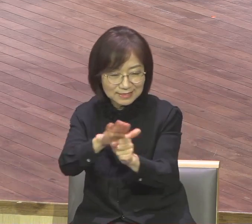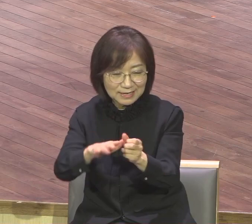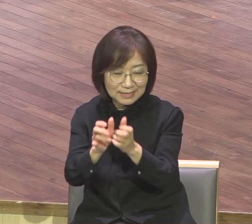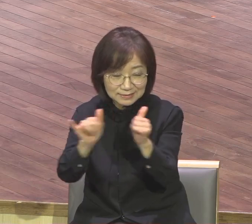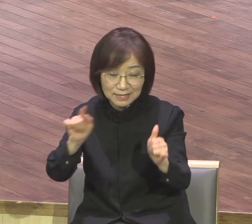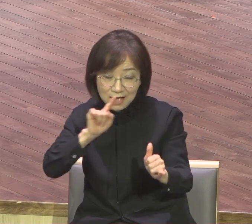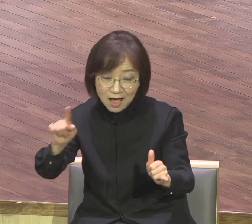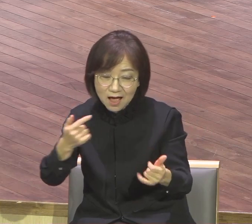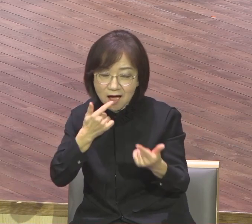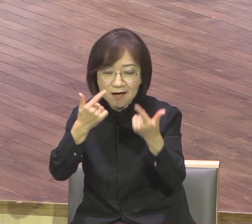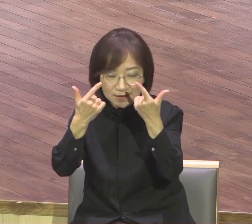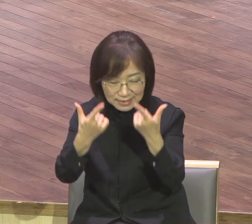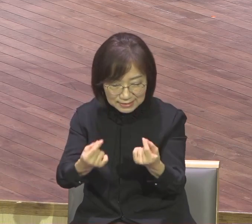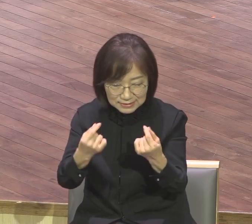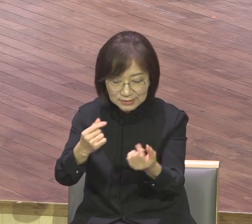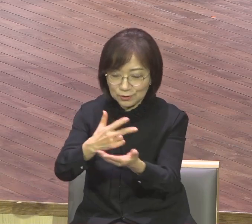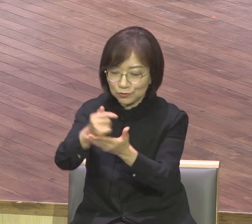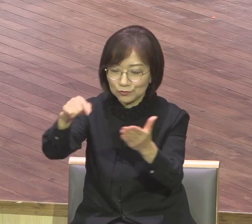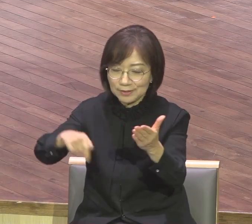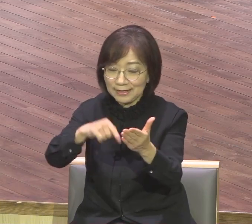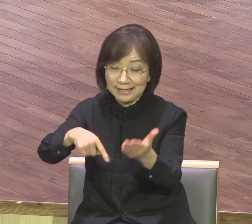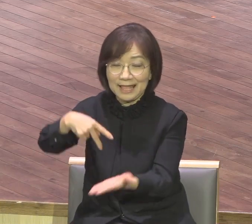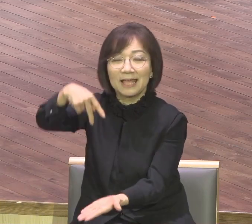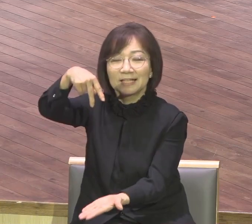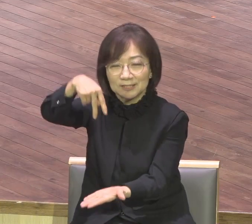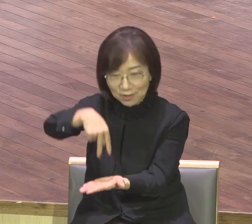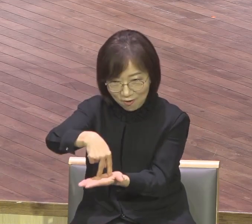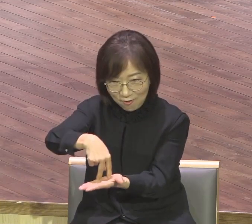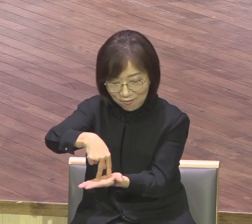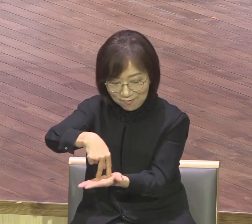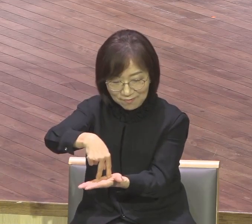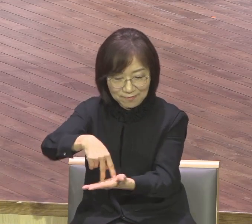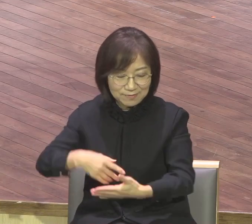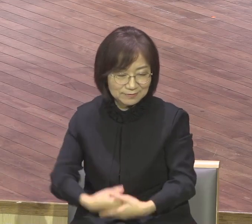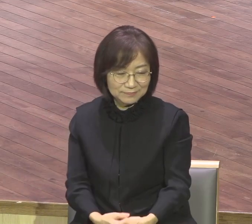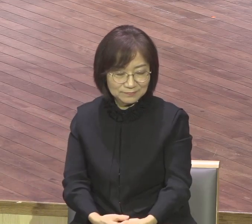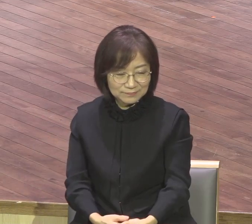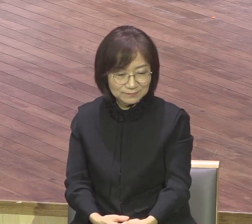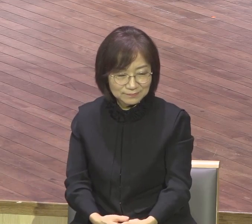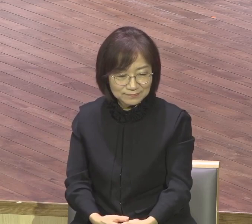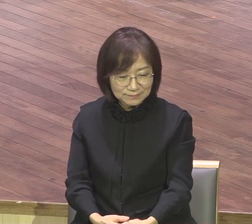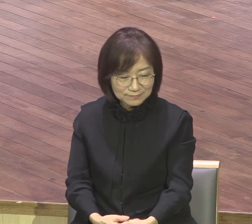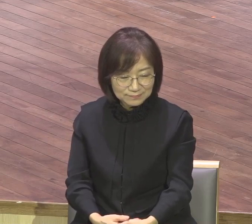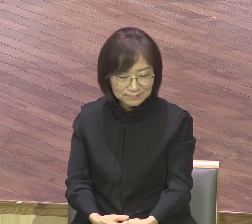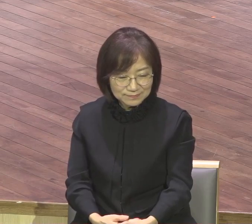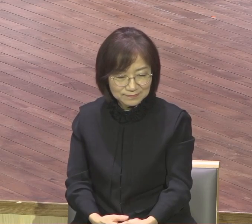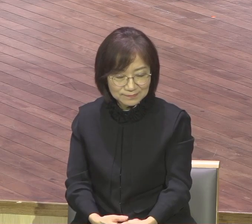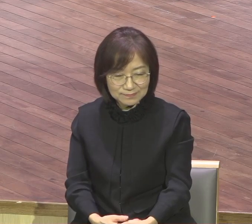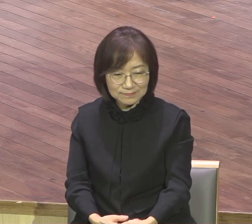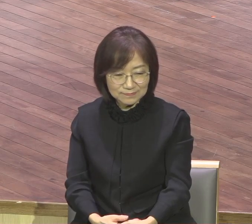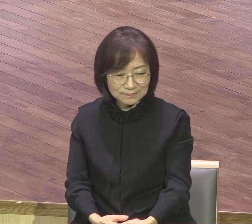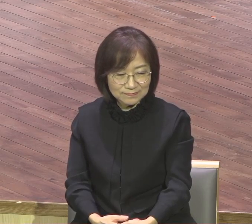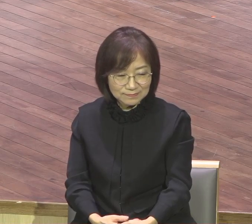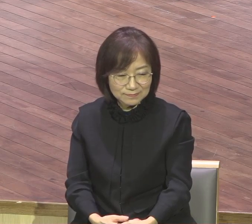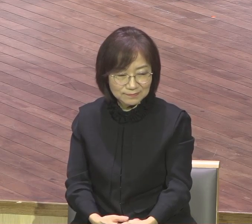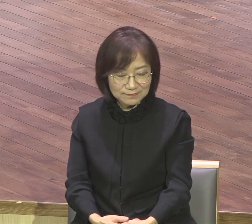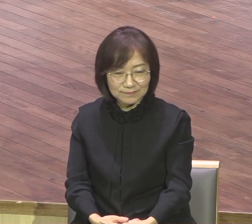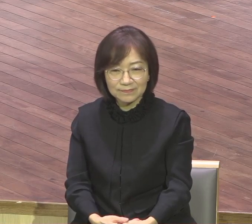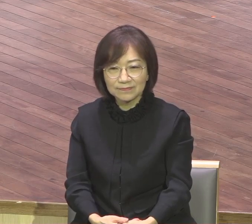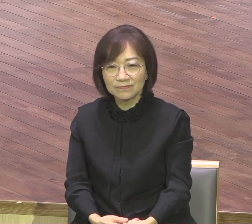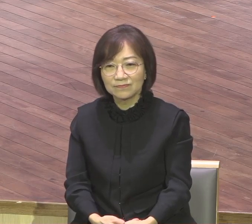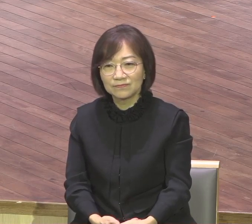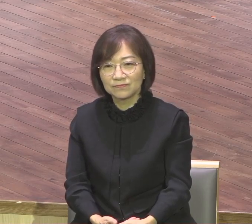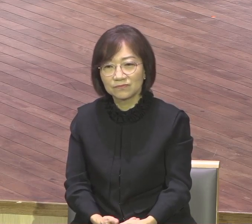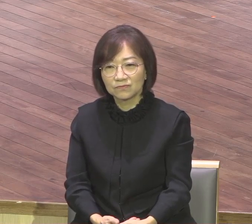자들아, 이와 같이 주 안에 서라. Vemos el versículo 1. Así que hermanos míos, amados y deseado gozo y corona mía, estad